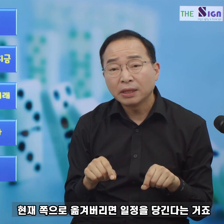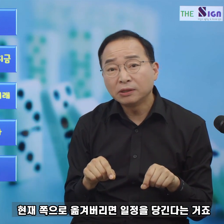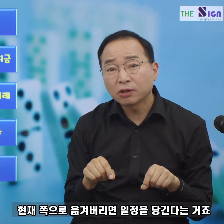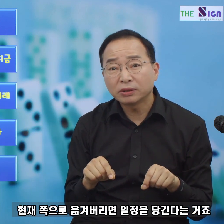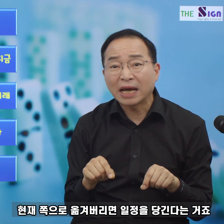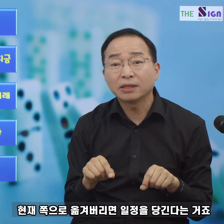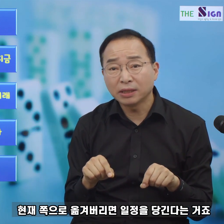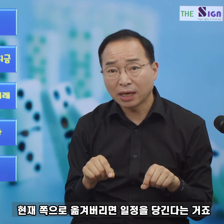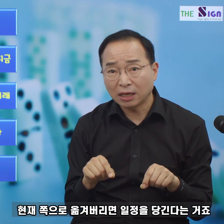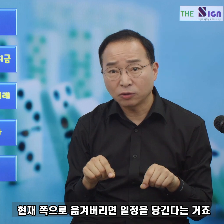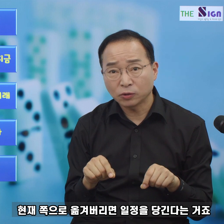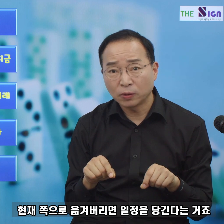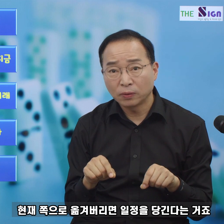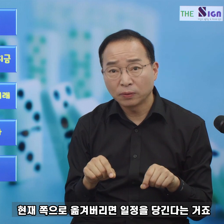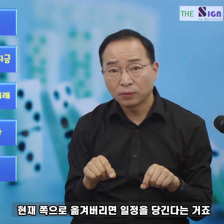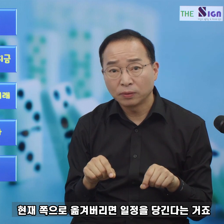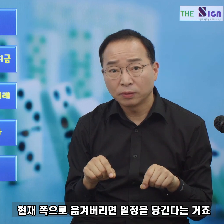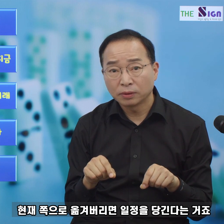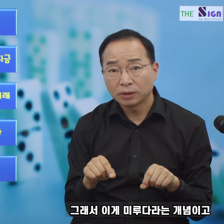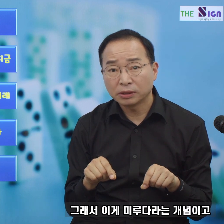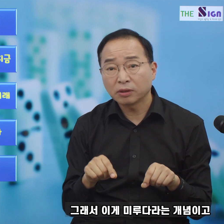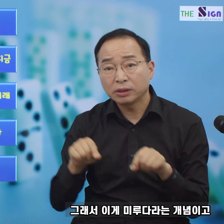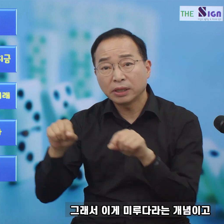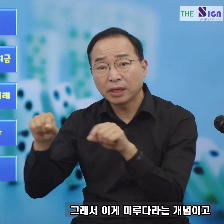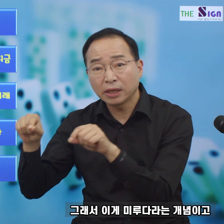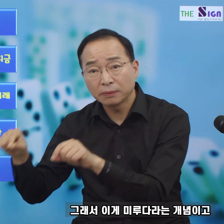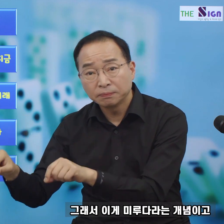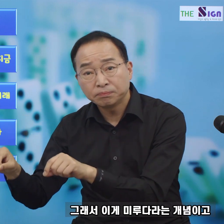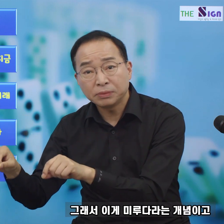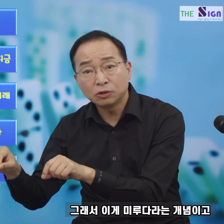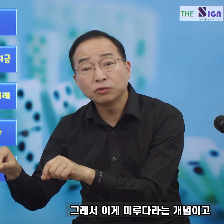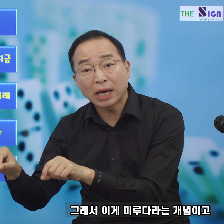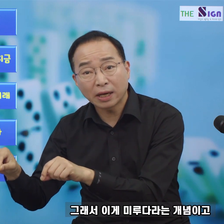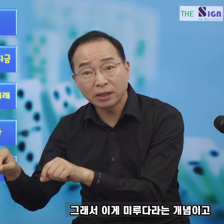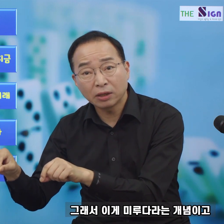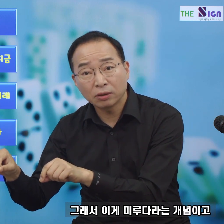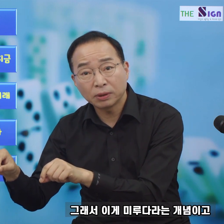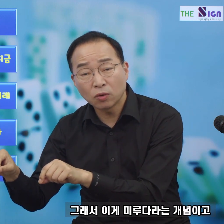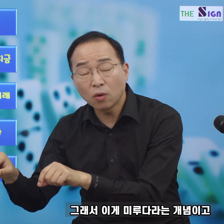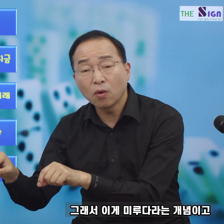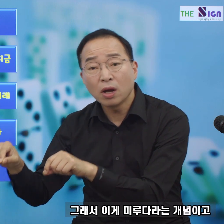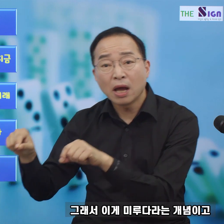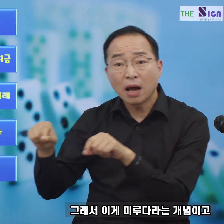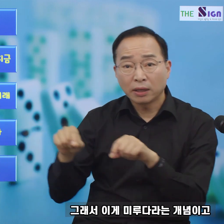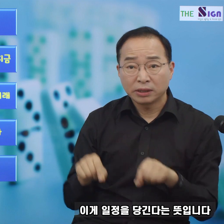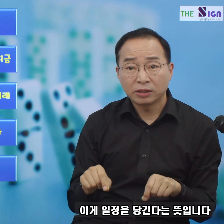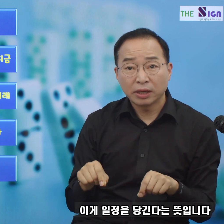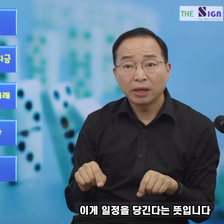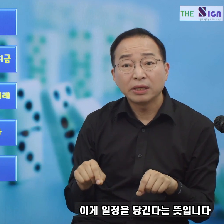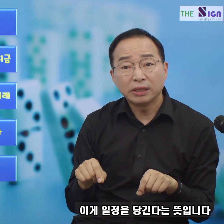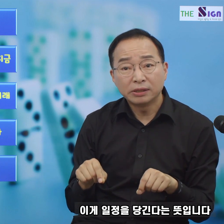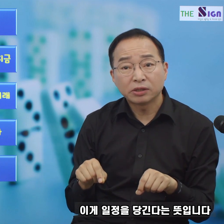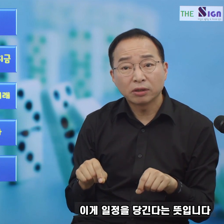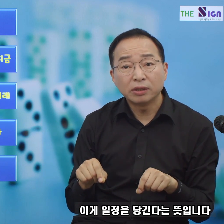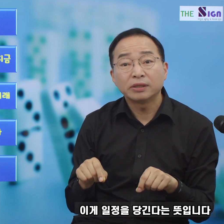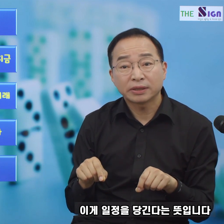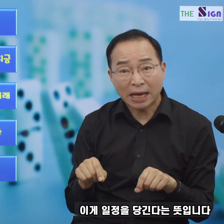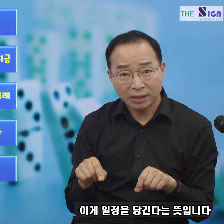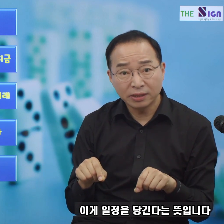일정을 당긴다라는 거죠. 그래서 이게 미루다라는 개념이고 이게 일정을